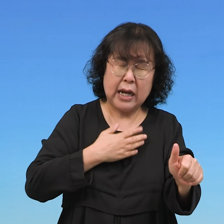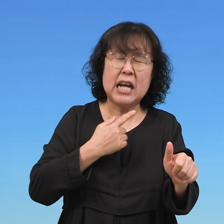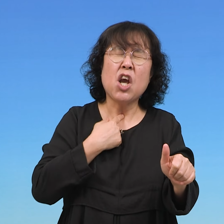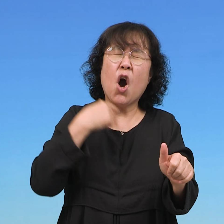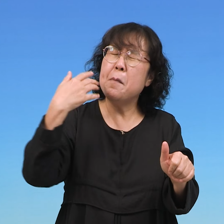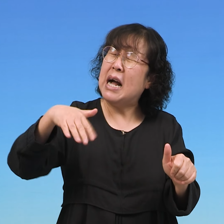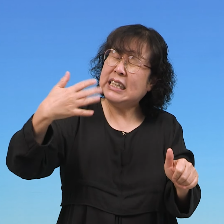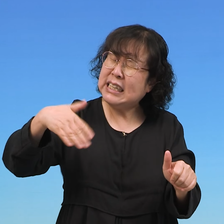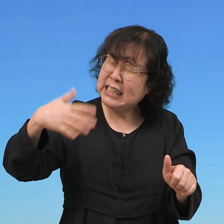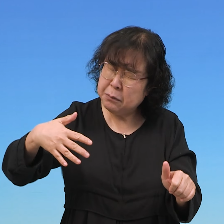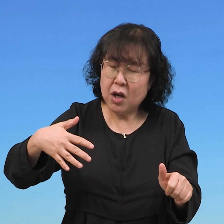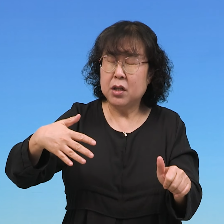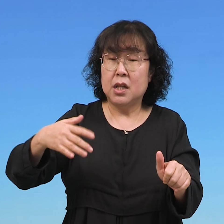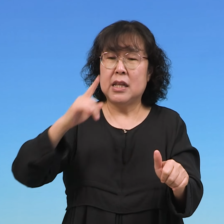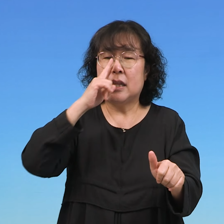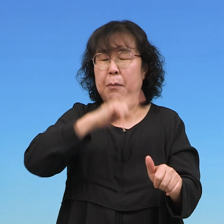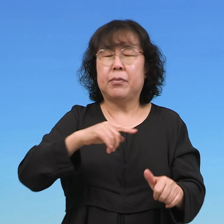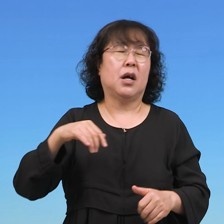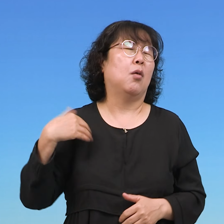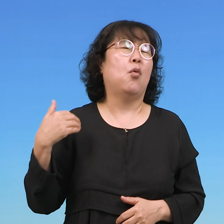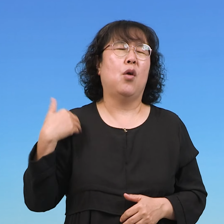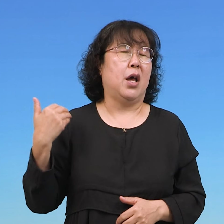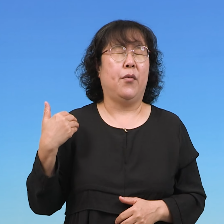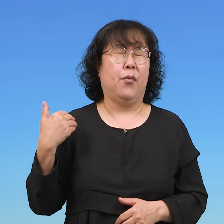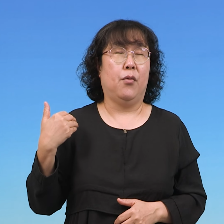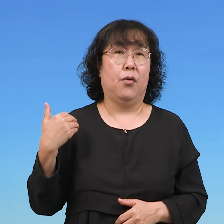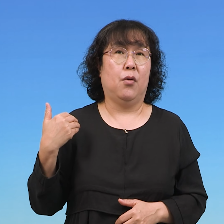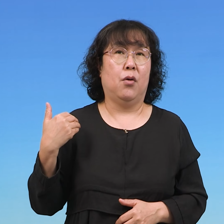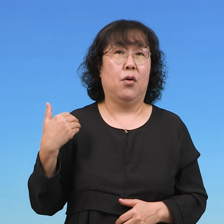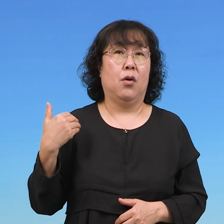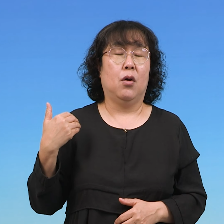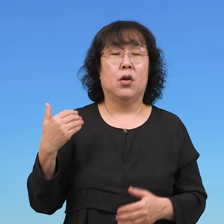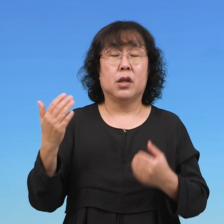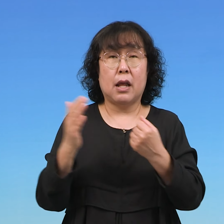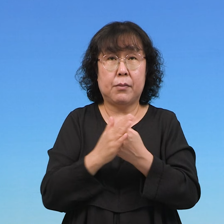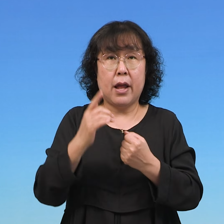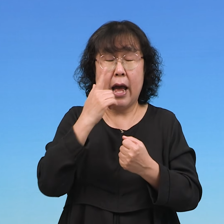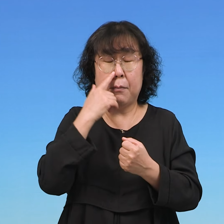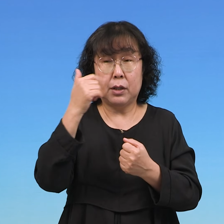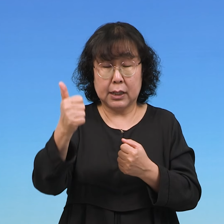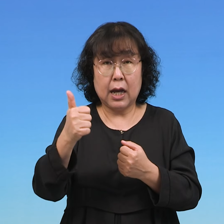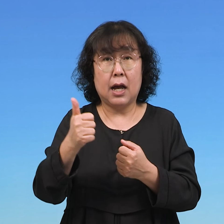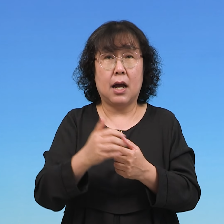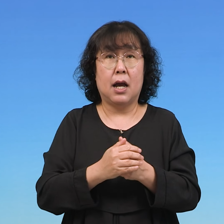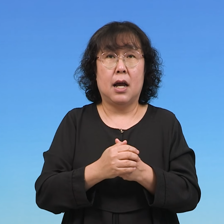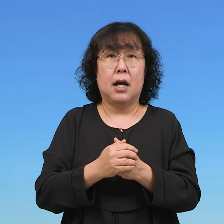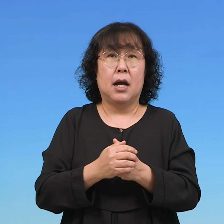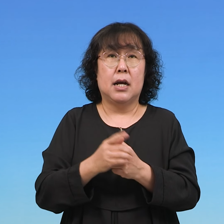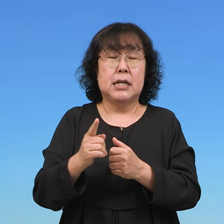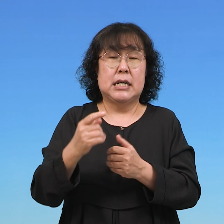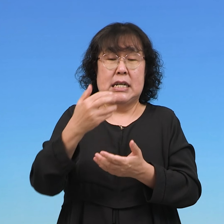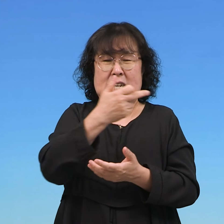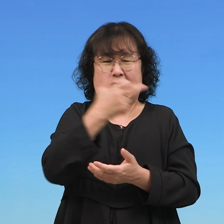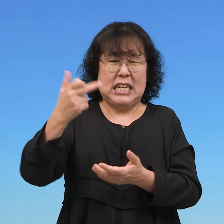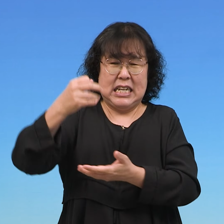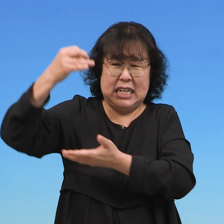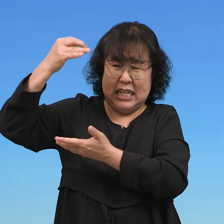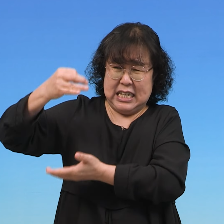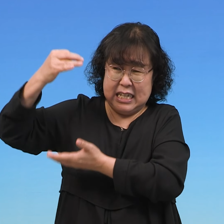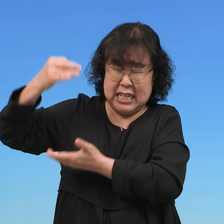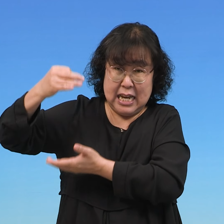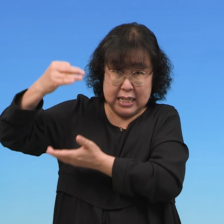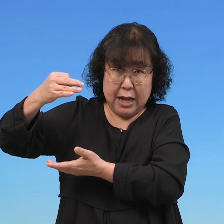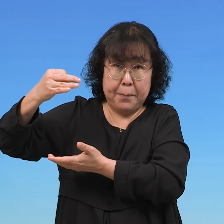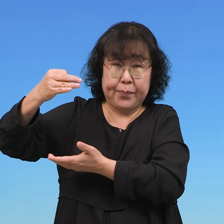겪어봐야 이게 막다른 골목이군, 그게 인간이거든요. 이걸 아시는 아버지께서 그 엄청난